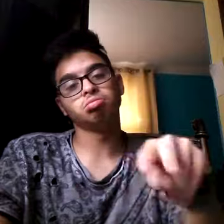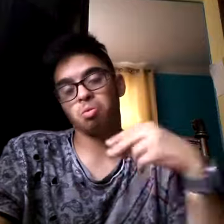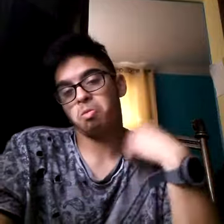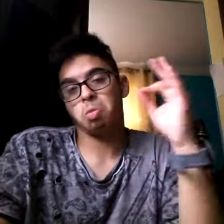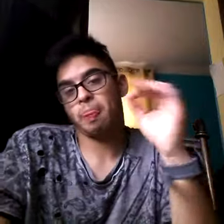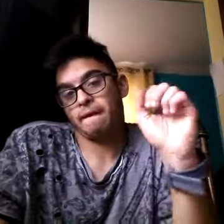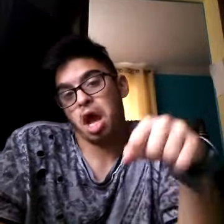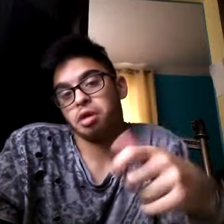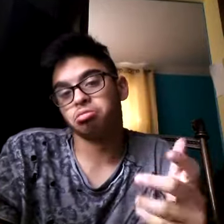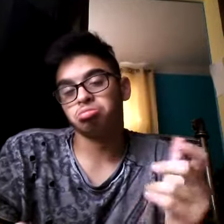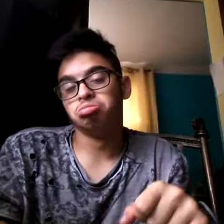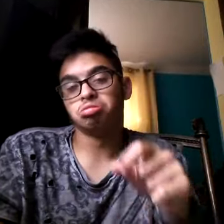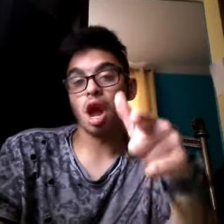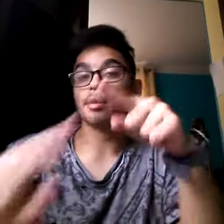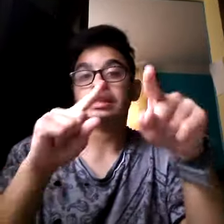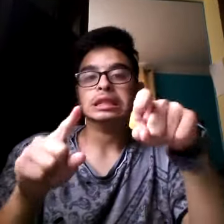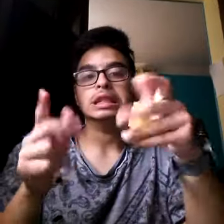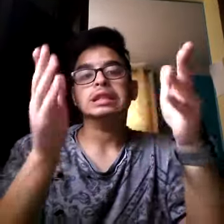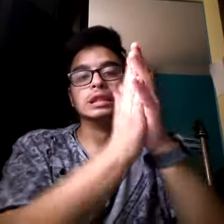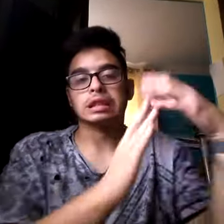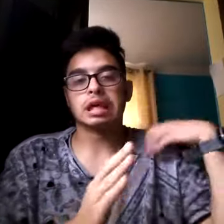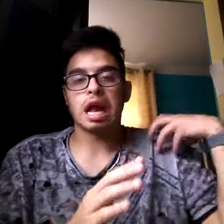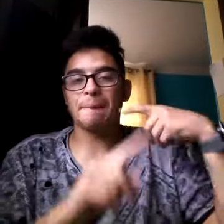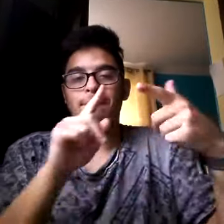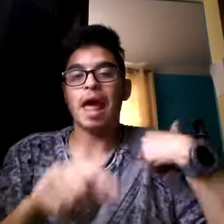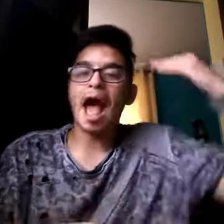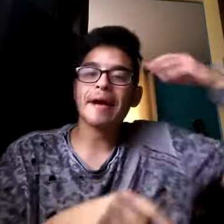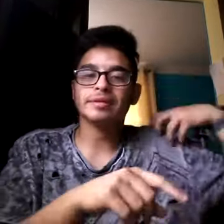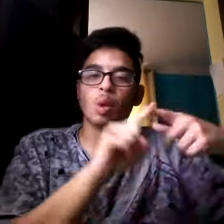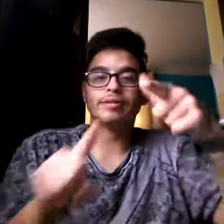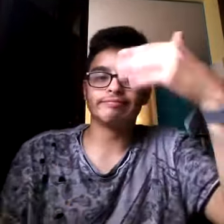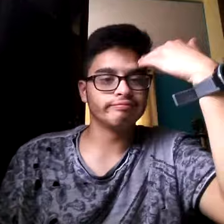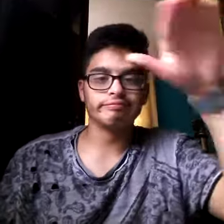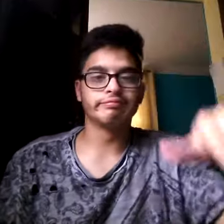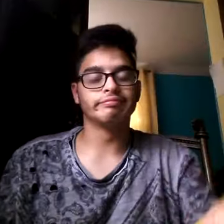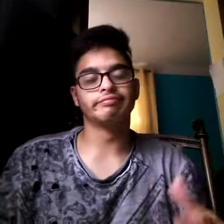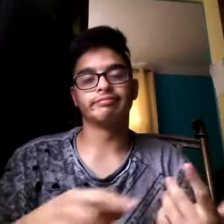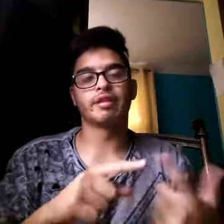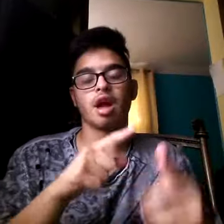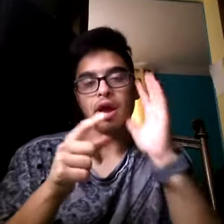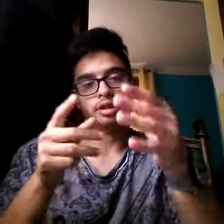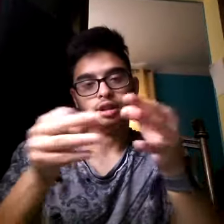próximas horas. Vamos a estar transmitiendo aquí en Telemundo durante todas nuestras ediciones de noticias lo que